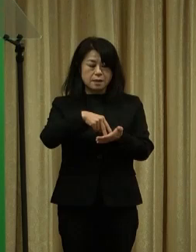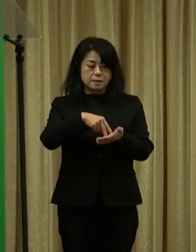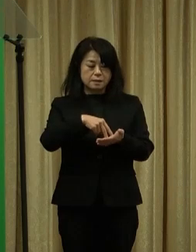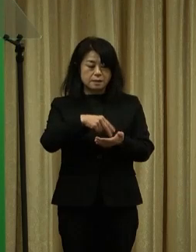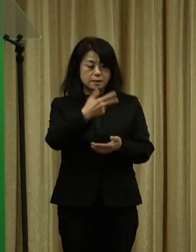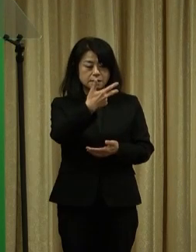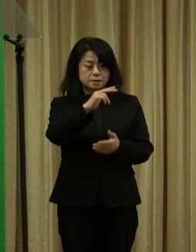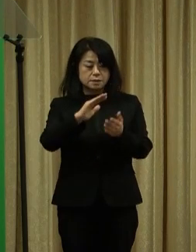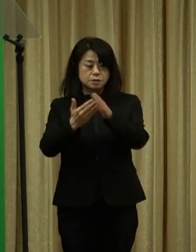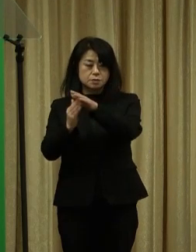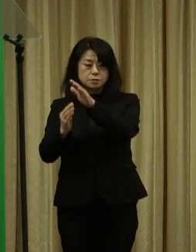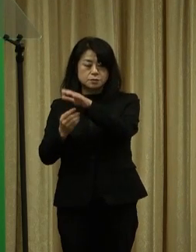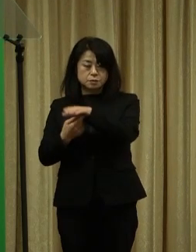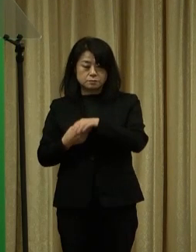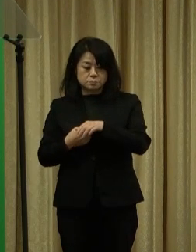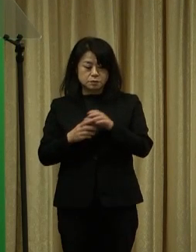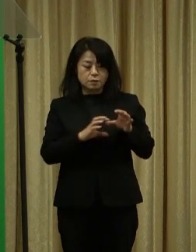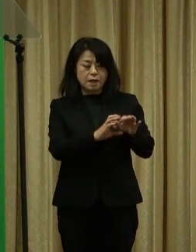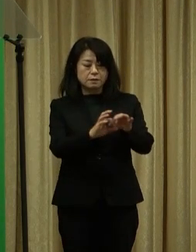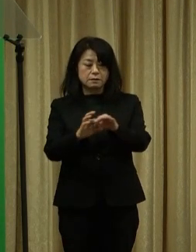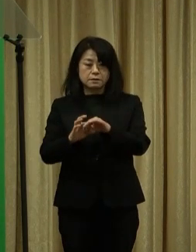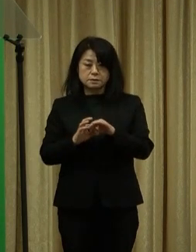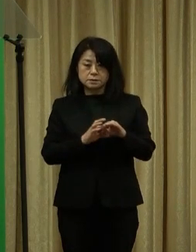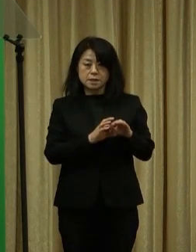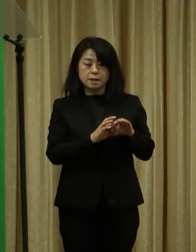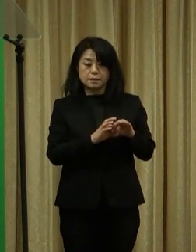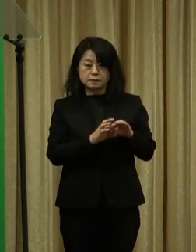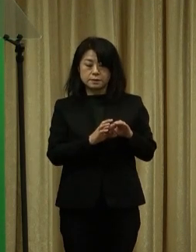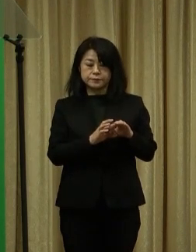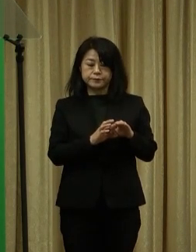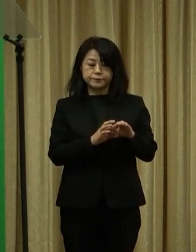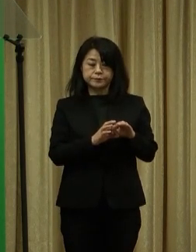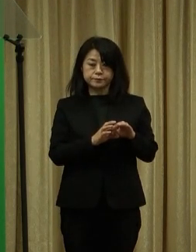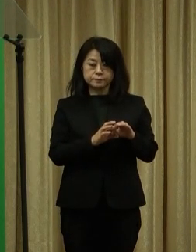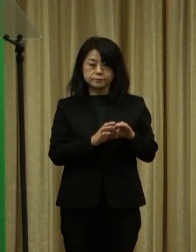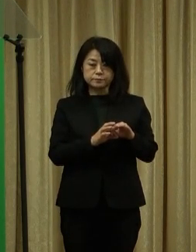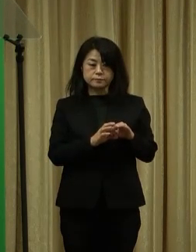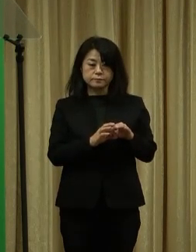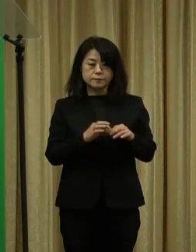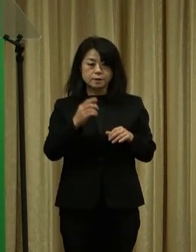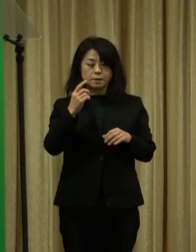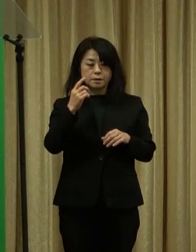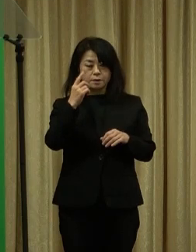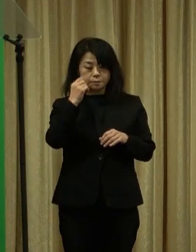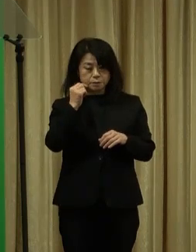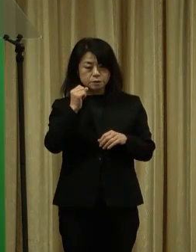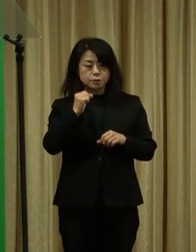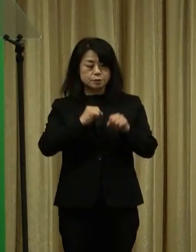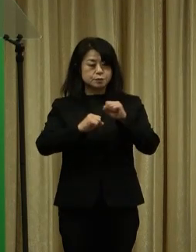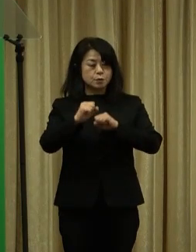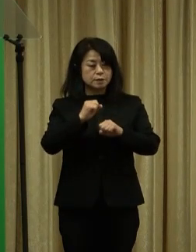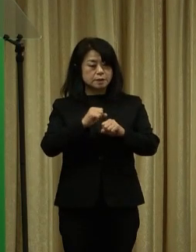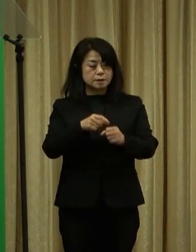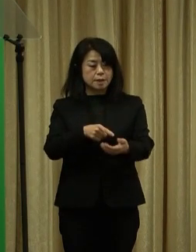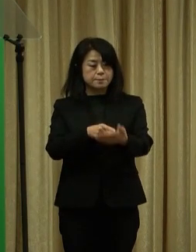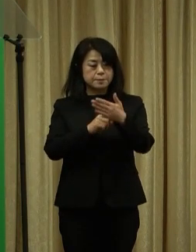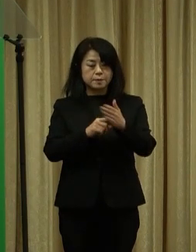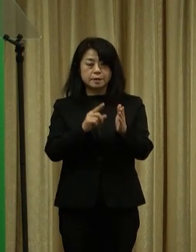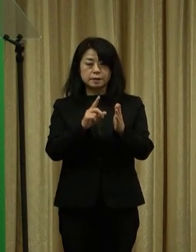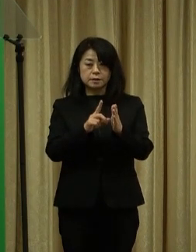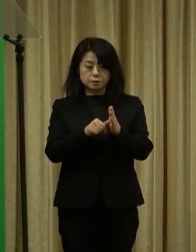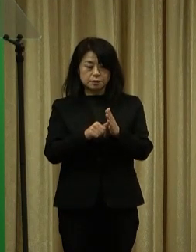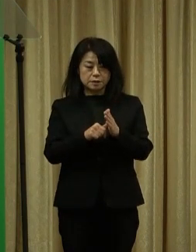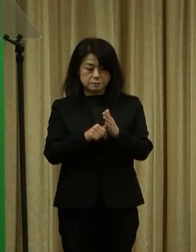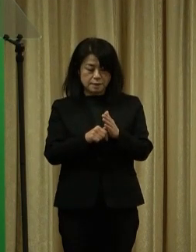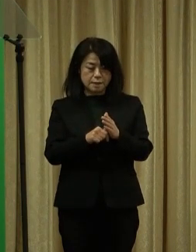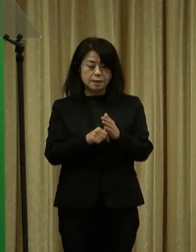と連携しながら、もしそういった動きが出てくれば大いにまた